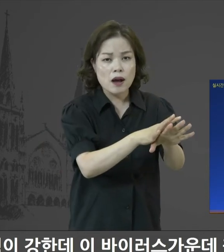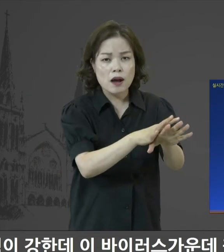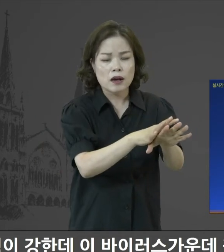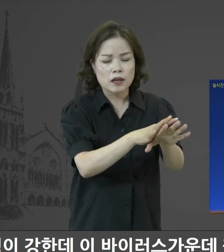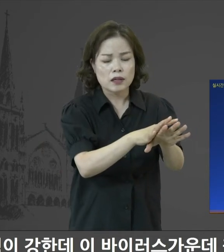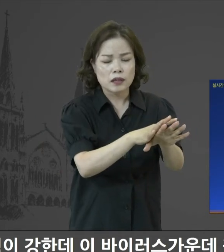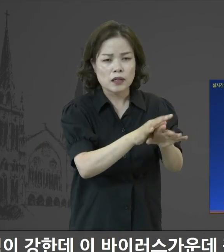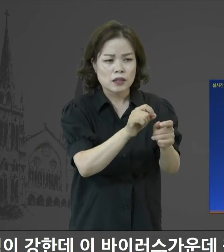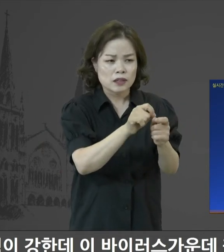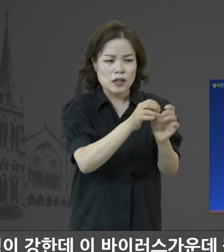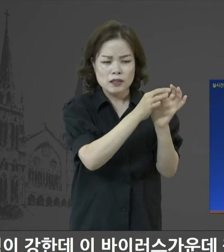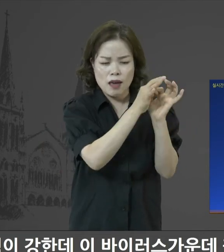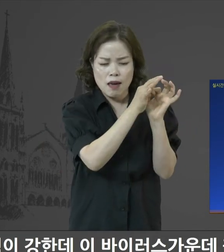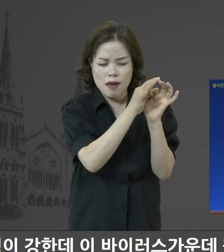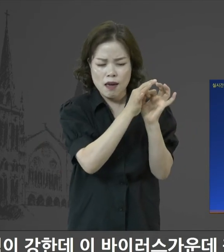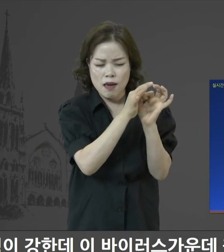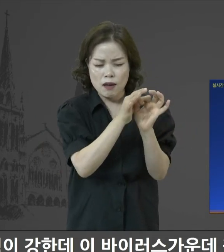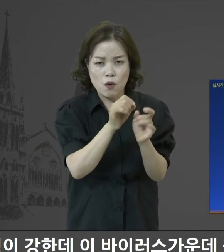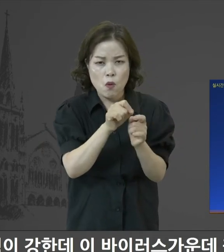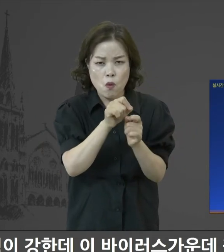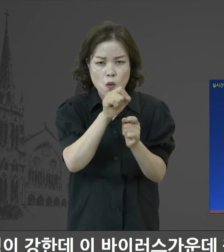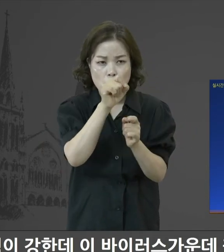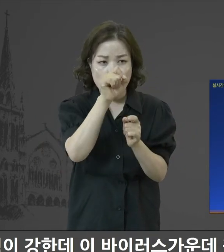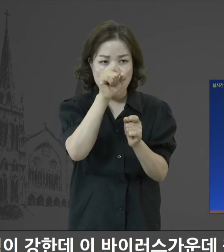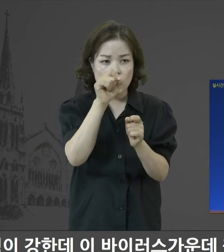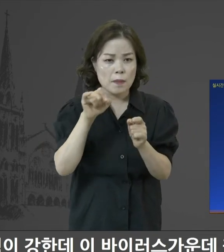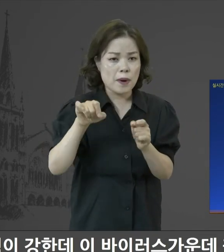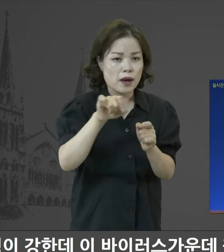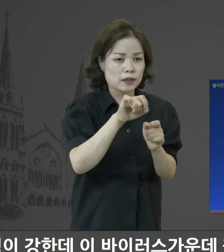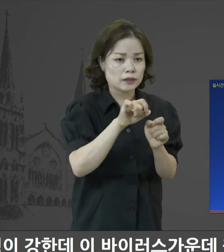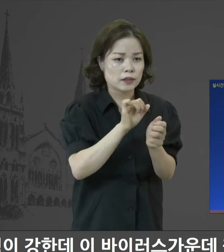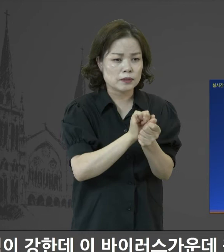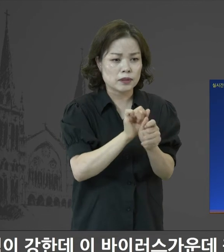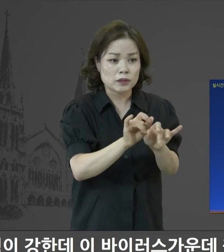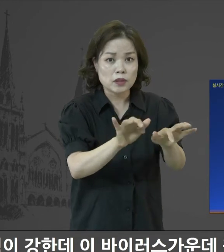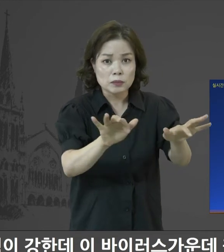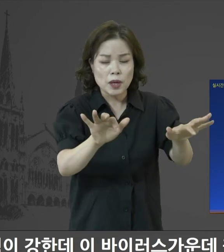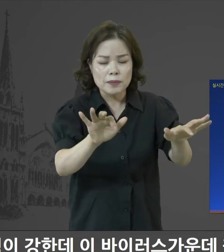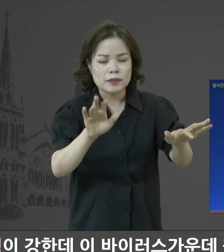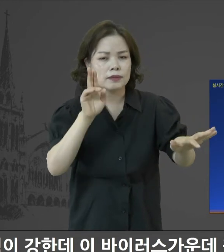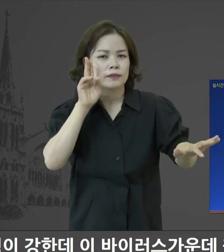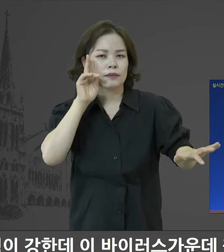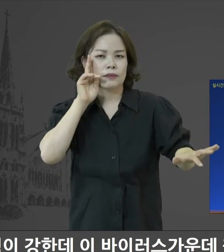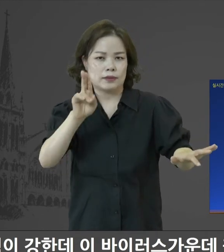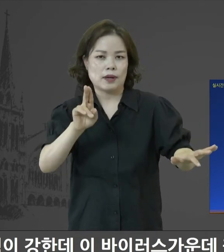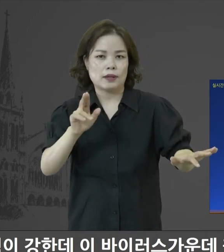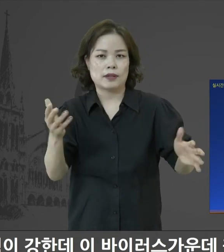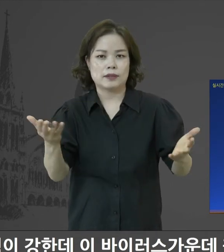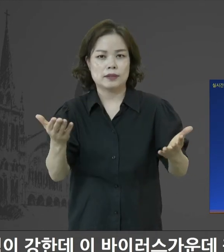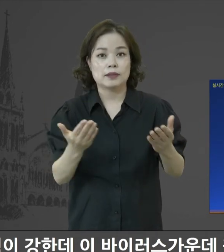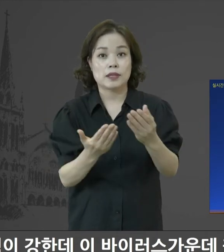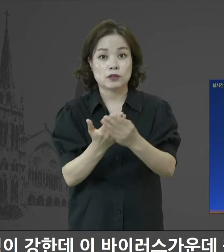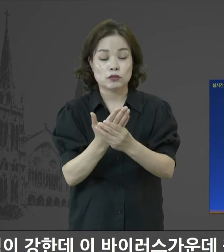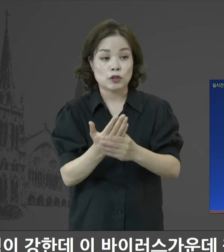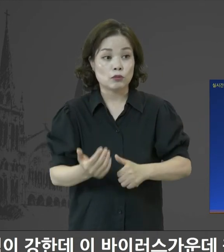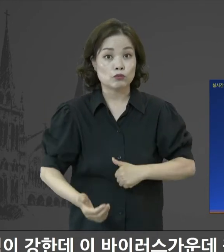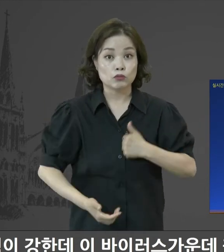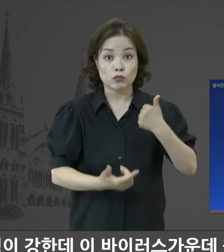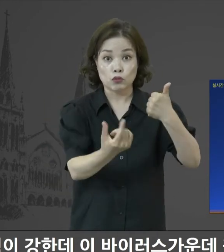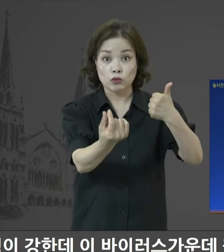이게 계속 더 오래 지속해서 살아남는다면 치명적이라고 볼 수 있죠. 분노가 그럴 수 있다는